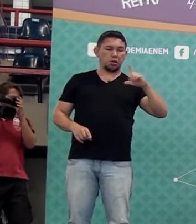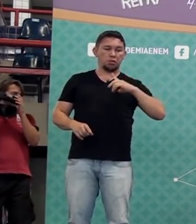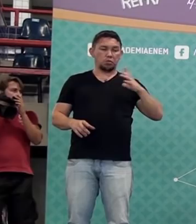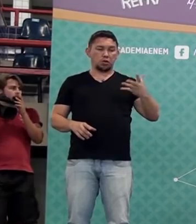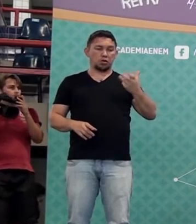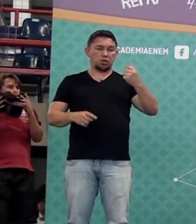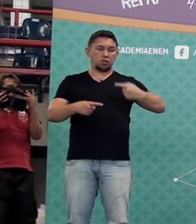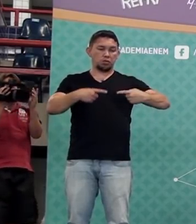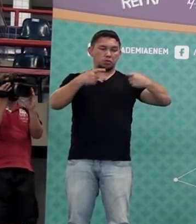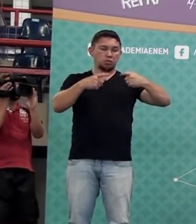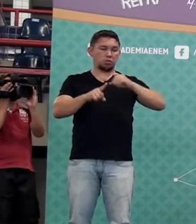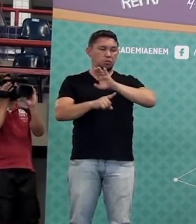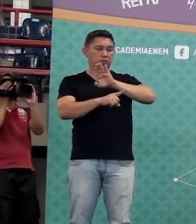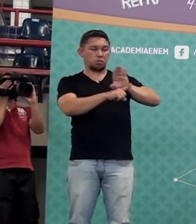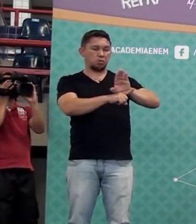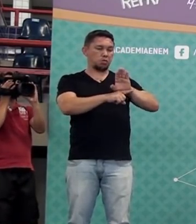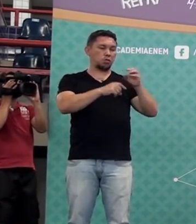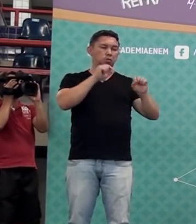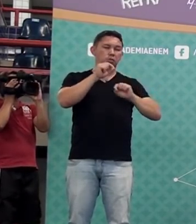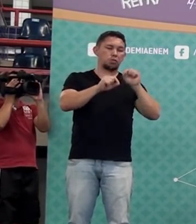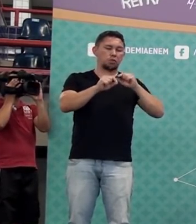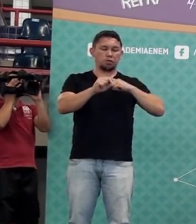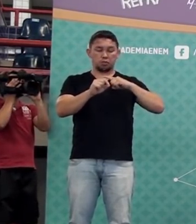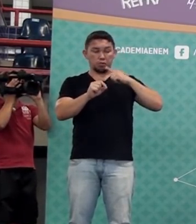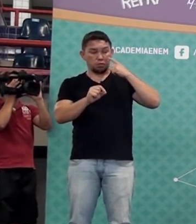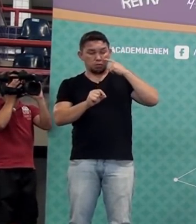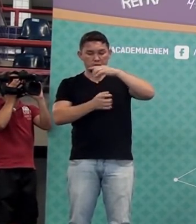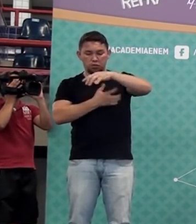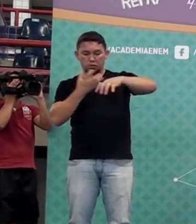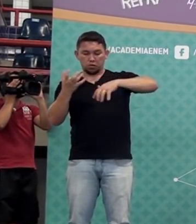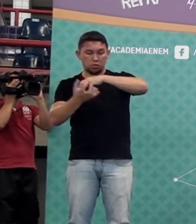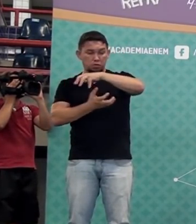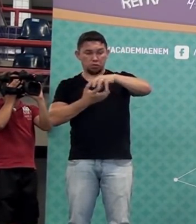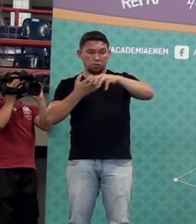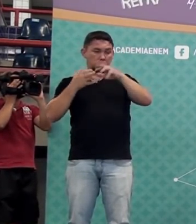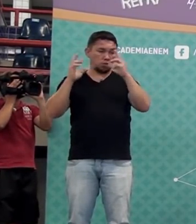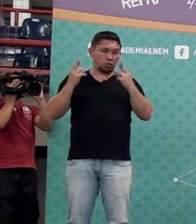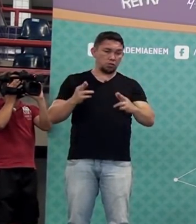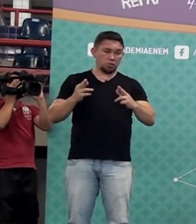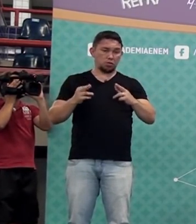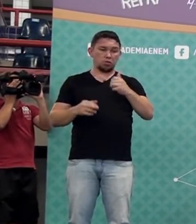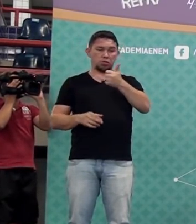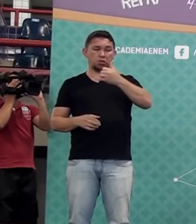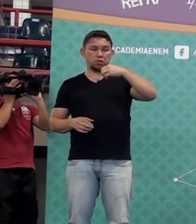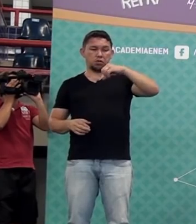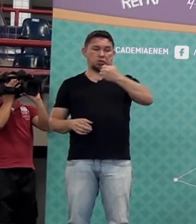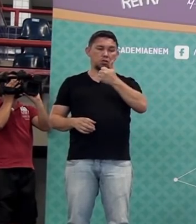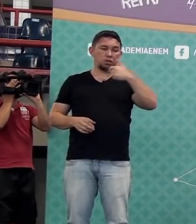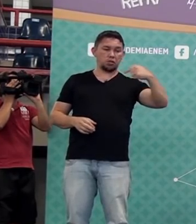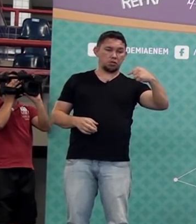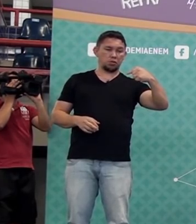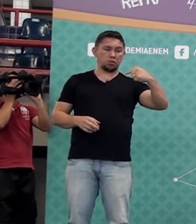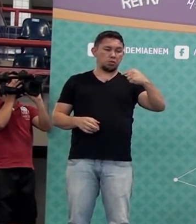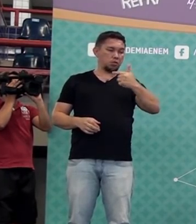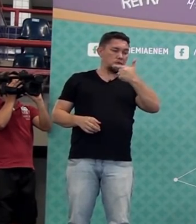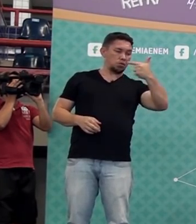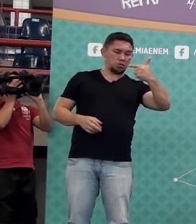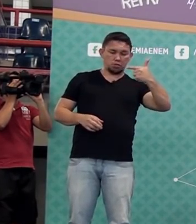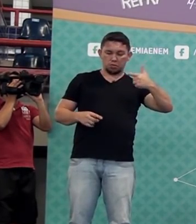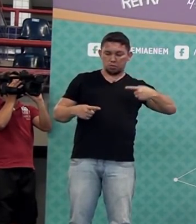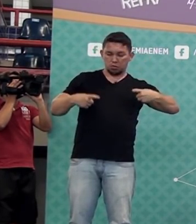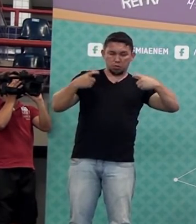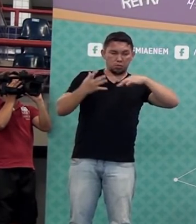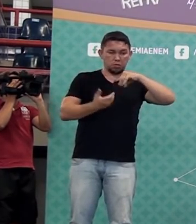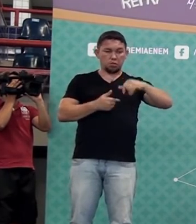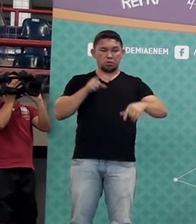guerra? Porque se não fosse a Revolução Russa, a Revolução de Outubro de 17, quem teria ganho a Segunda Guerra Mundial